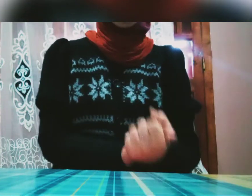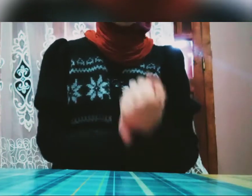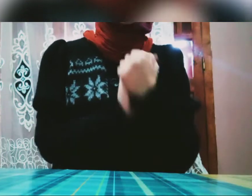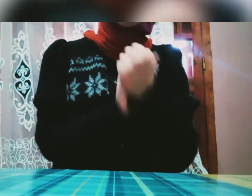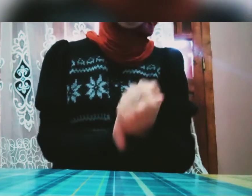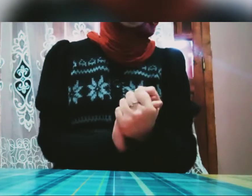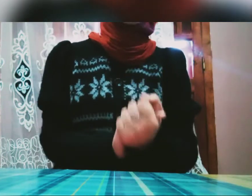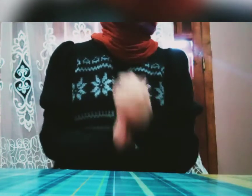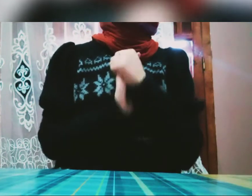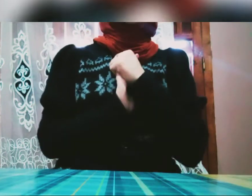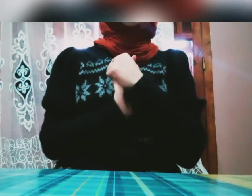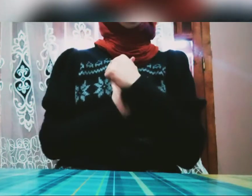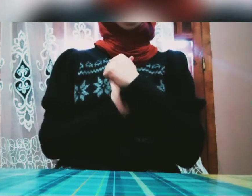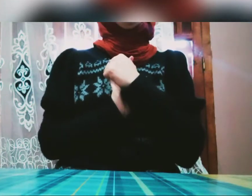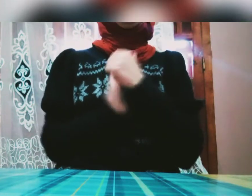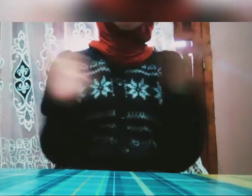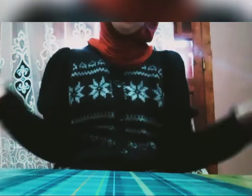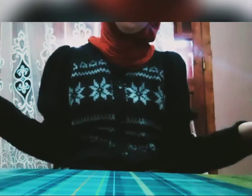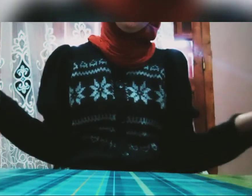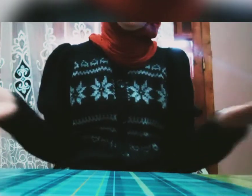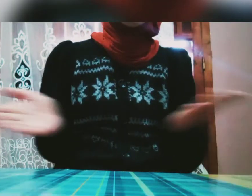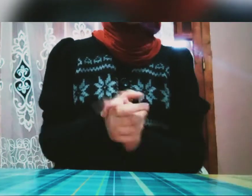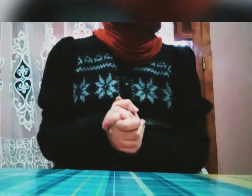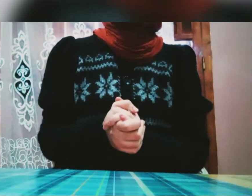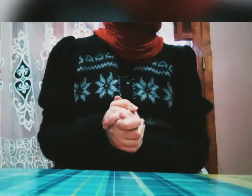باه تفيدوه. وكما قلت لكم